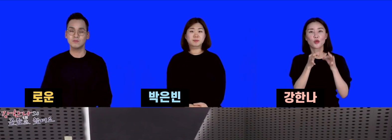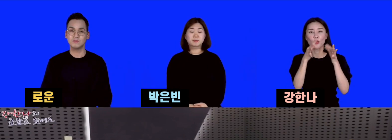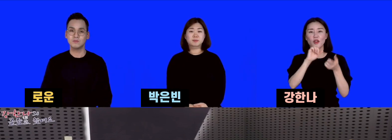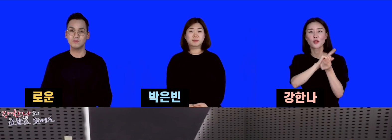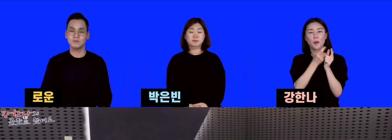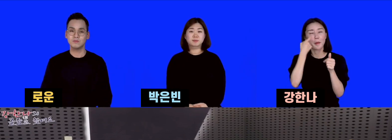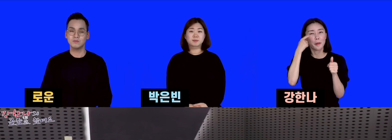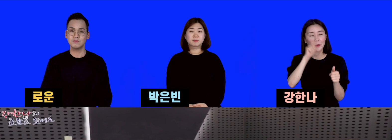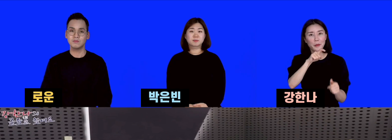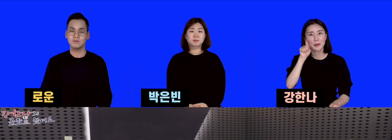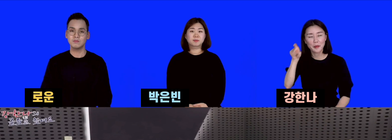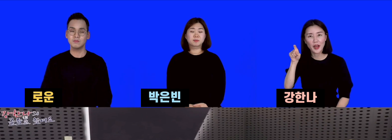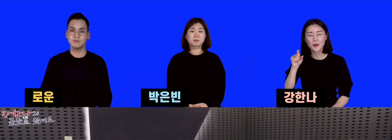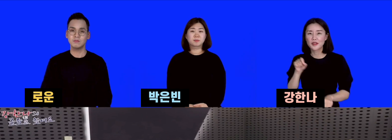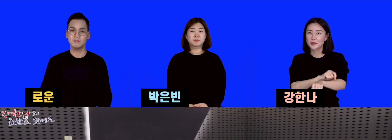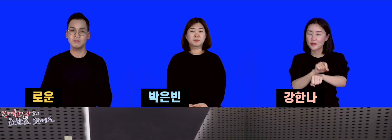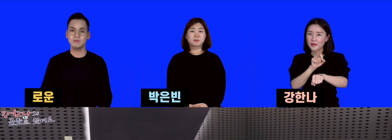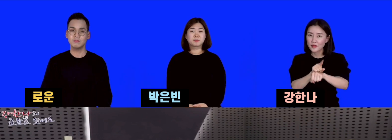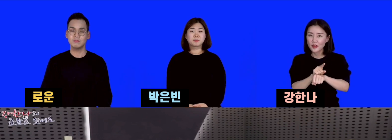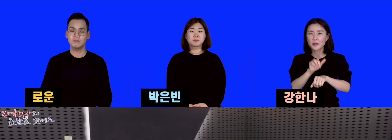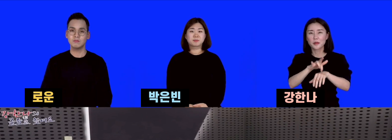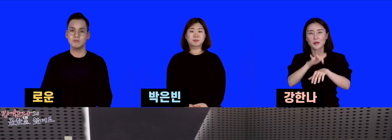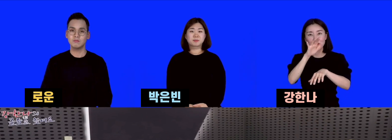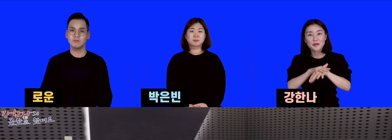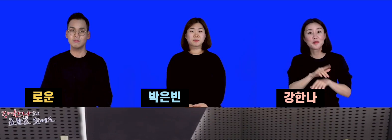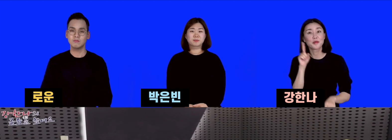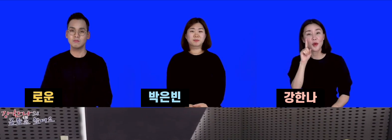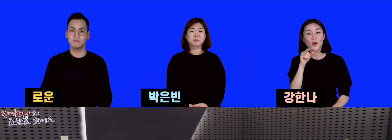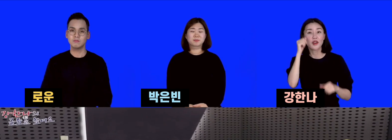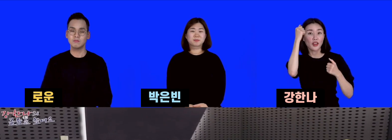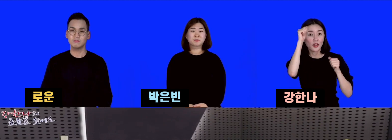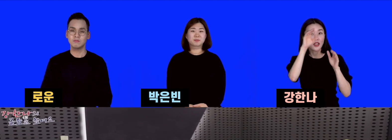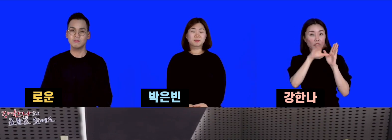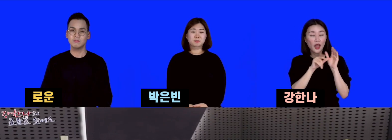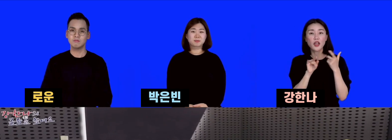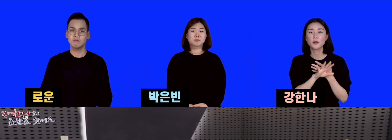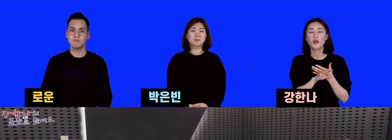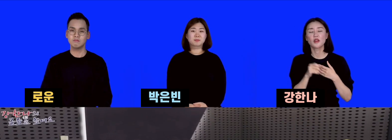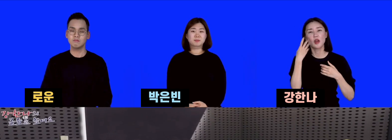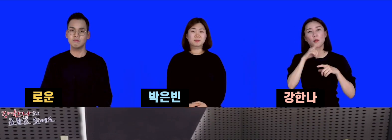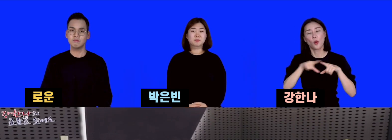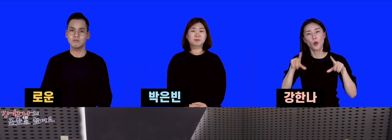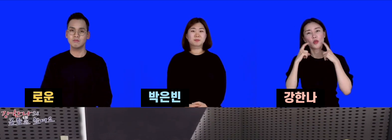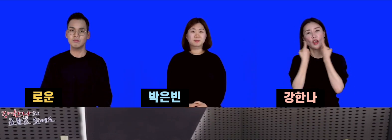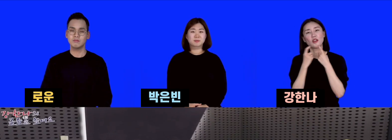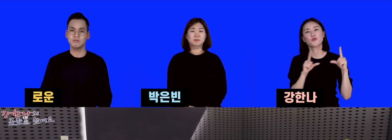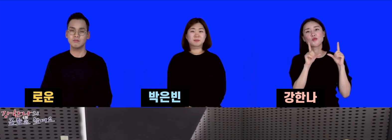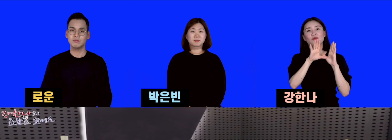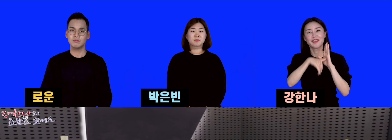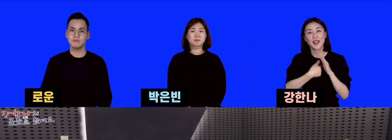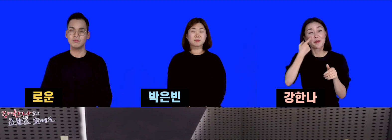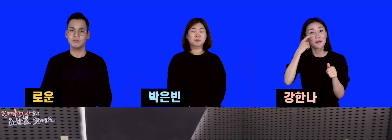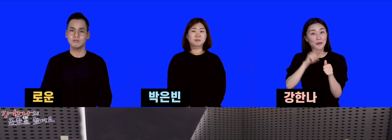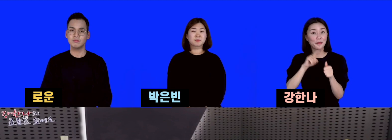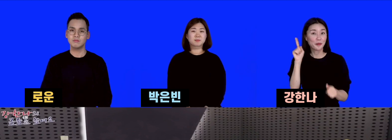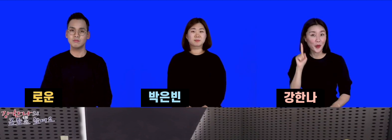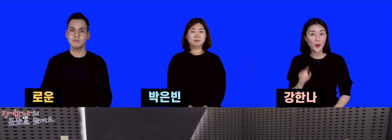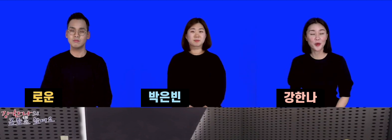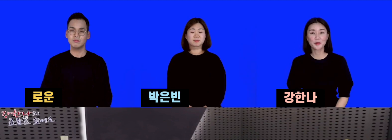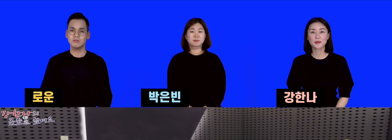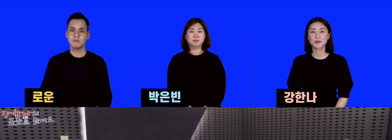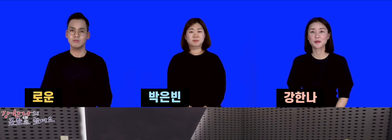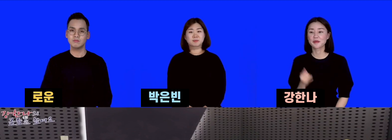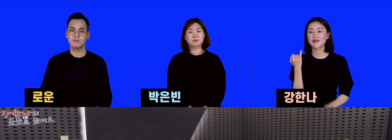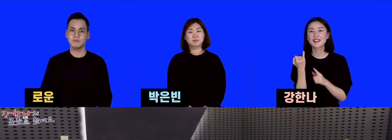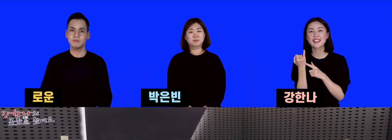분이 서로에게 발견한 버릇, 특징 뭐가 있을지 연기할 때나 아니면 진짜 편하게 대기할 때 박은빈